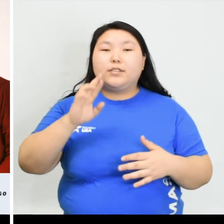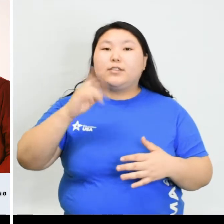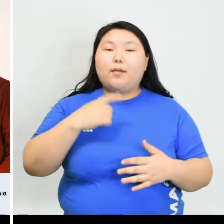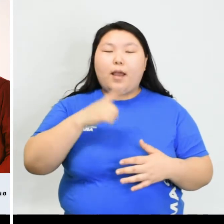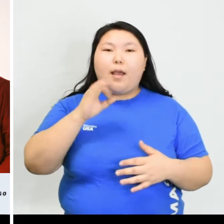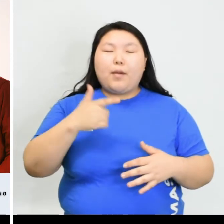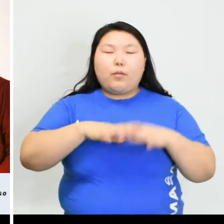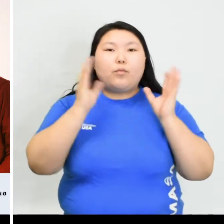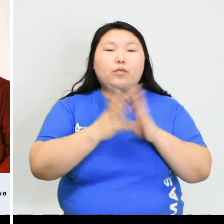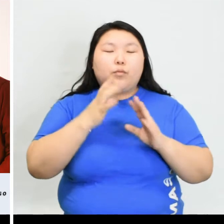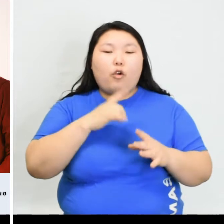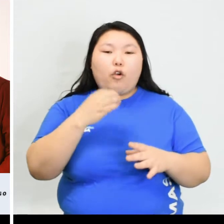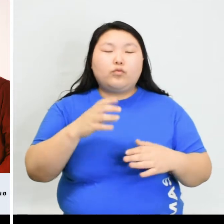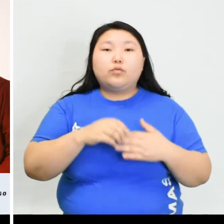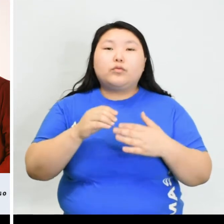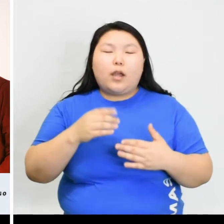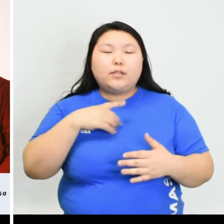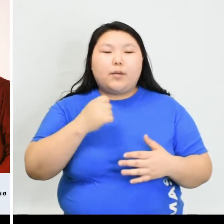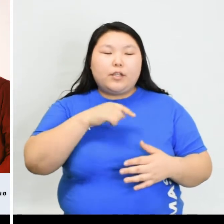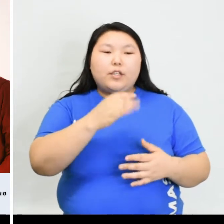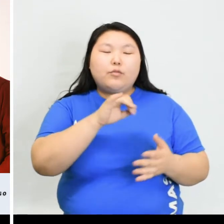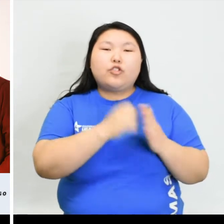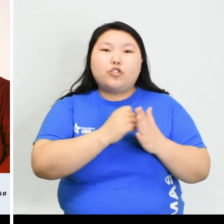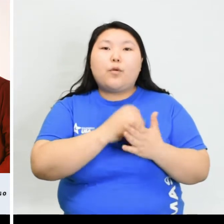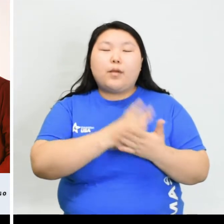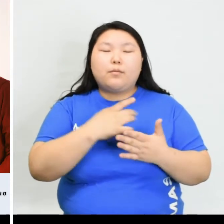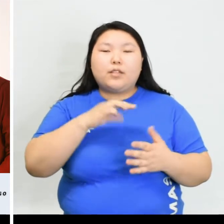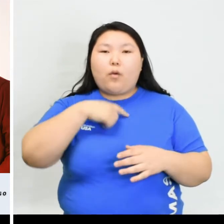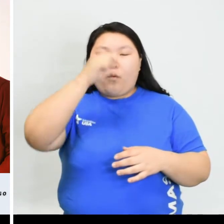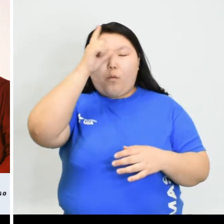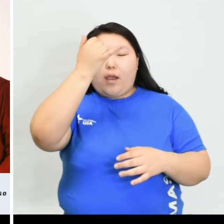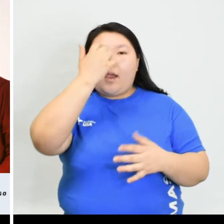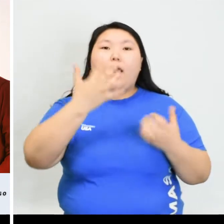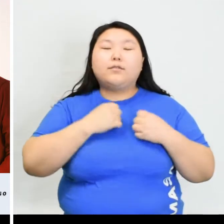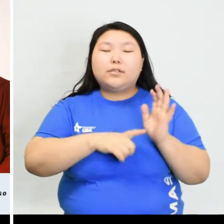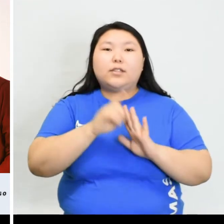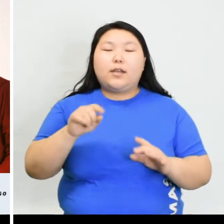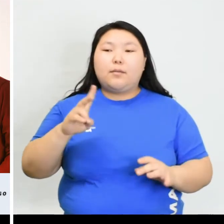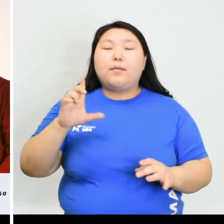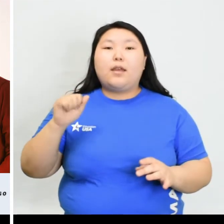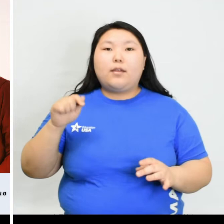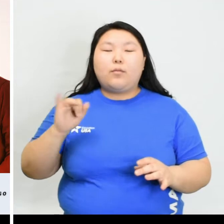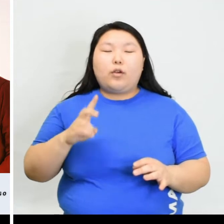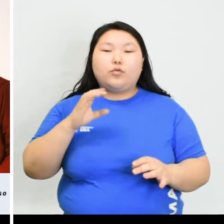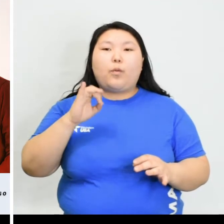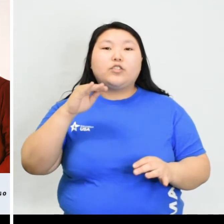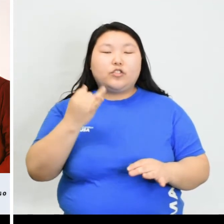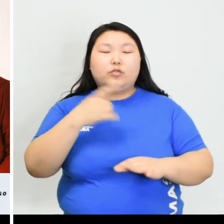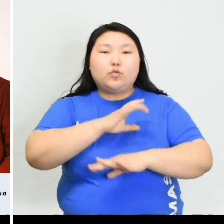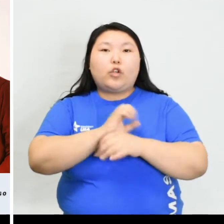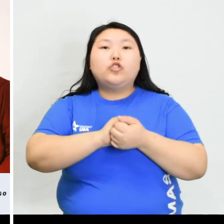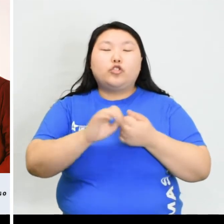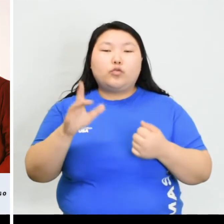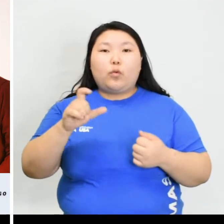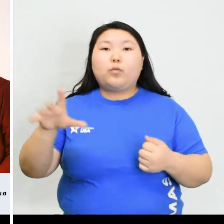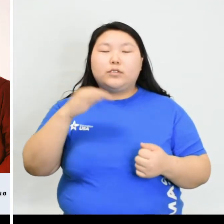би яг хамаг юм хөлдөрч үзэв. За би ер нь бол ингээстэй юм байна гэдгийг яг ухаарч эхэлсэн. Тэр MBA хийхдээ Хэцбашиг